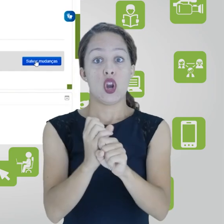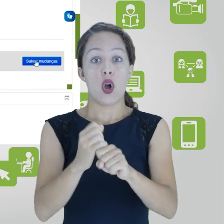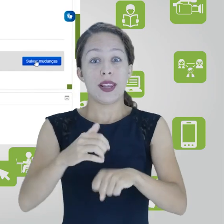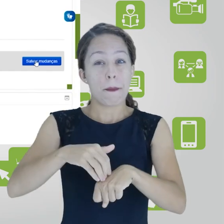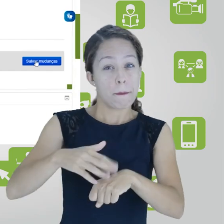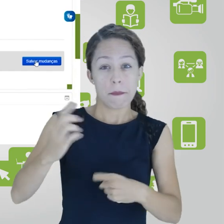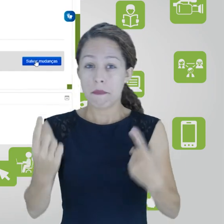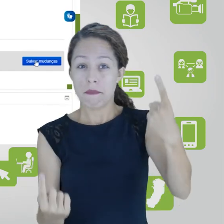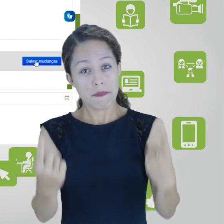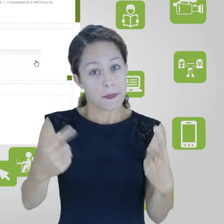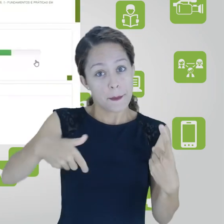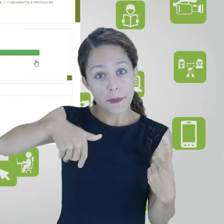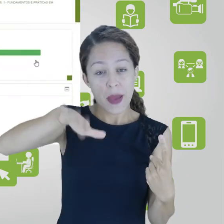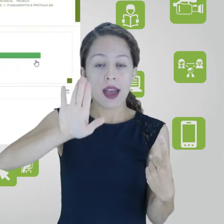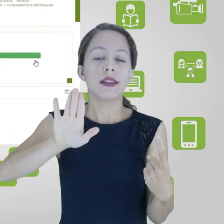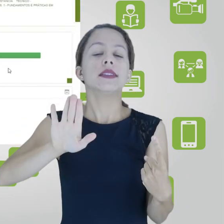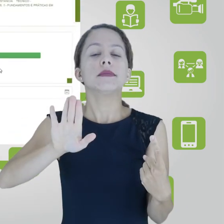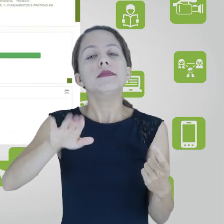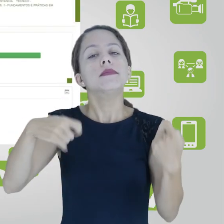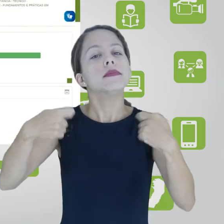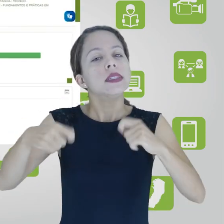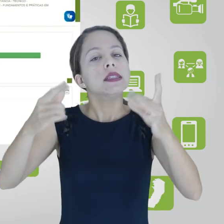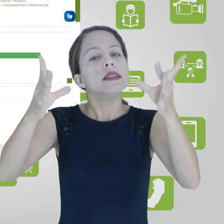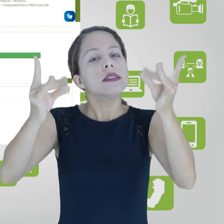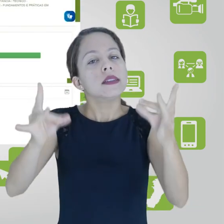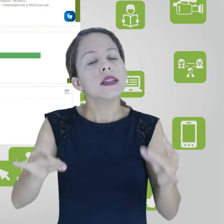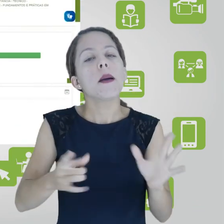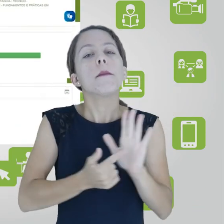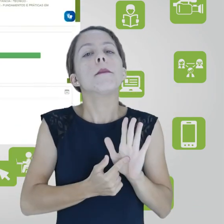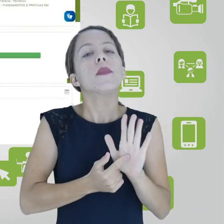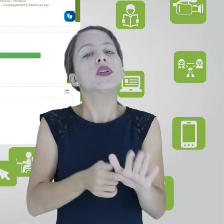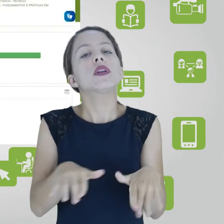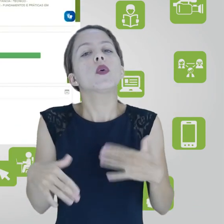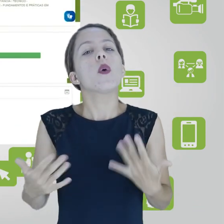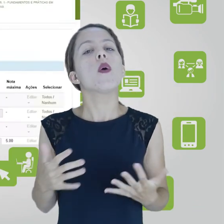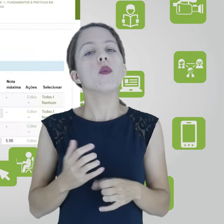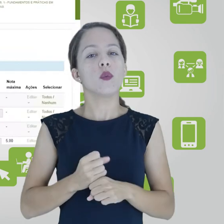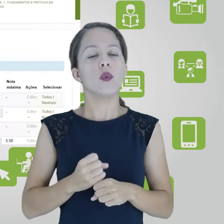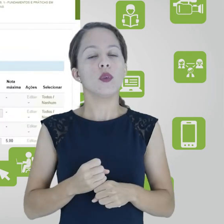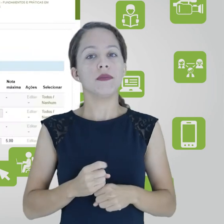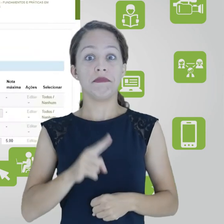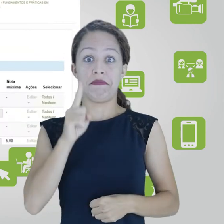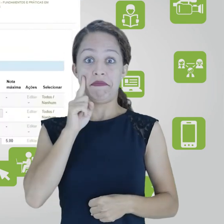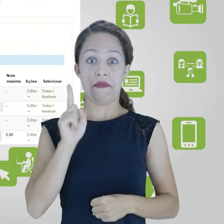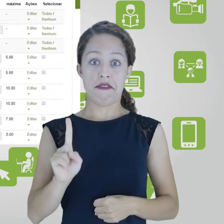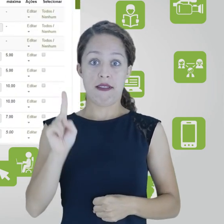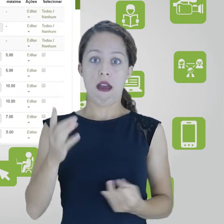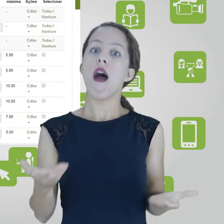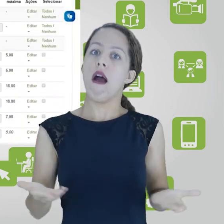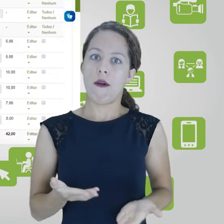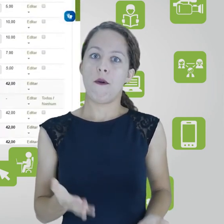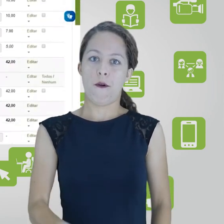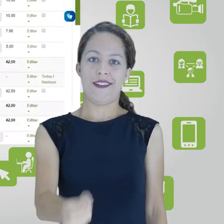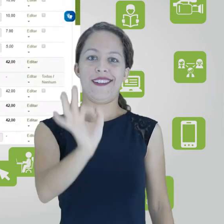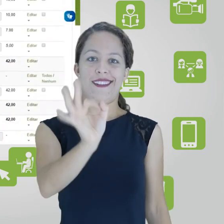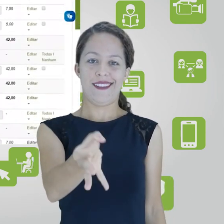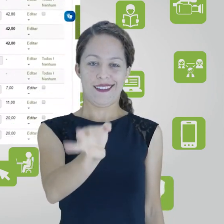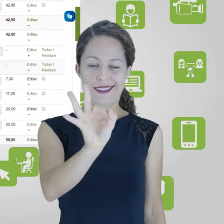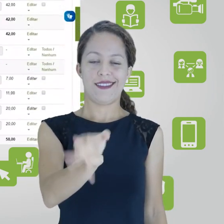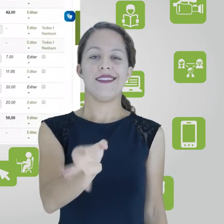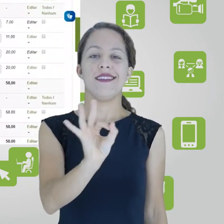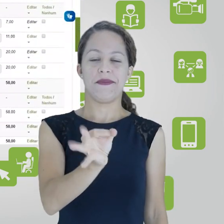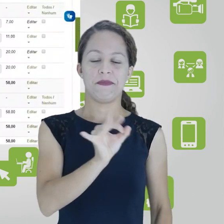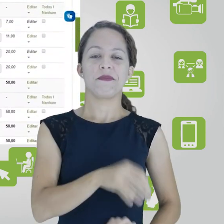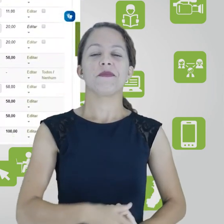Então, quando eu coloco uma categoria que seja de maior nota, eu tenho que especificar a nota, senão ele vai calcular